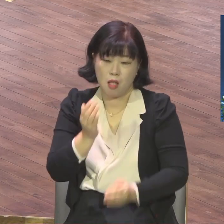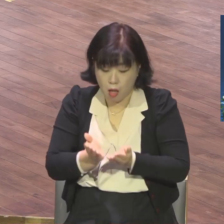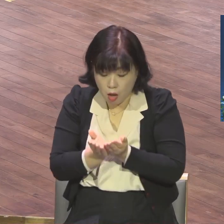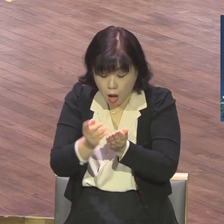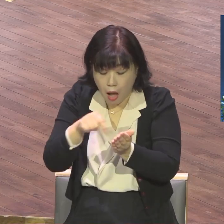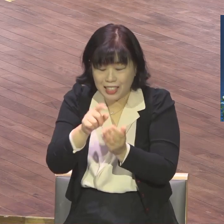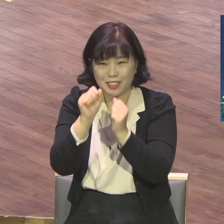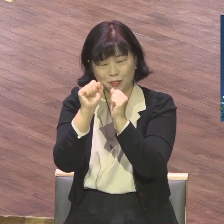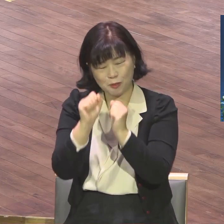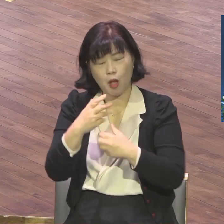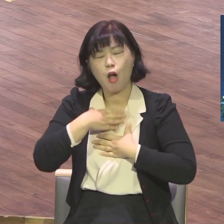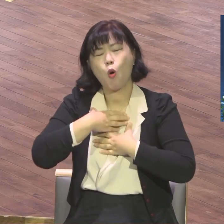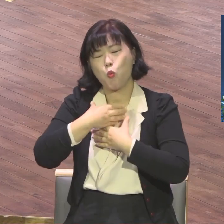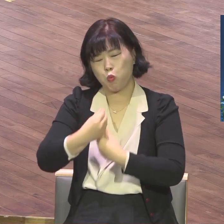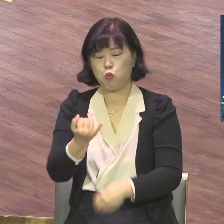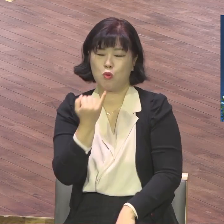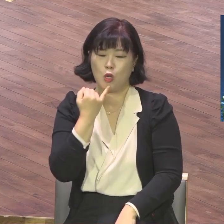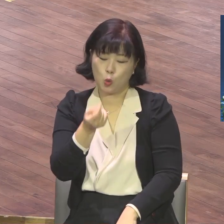있는데.